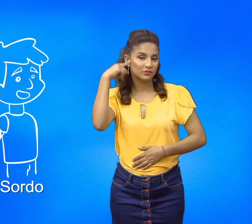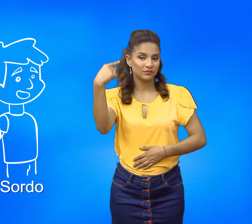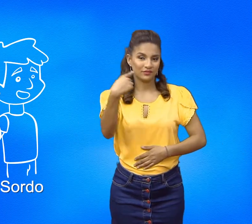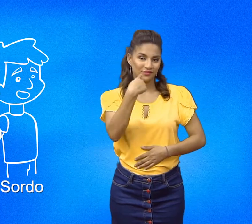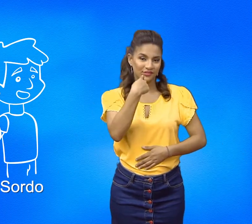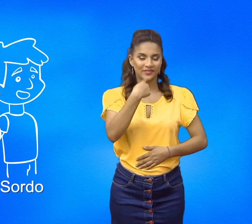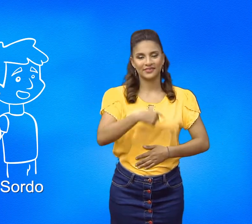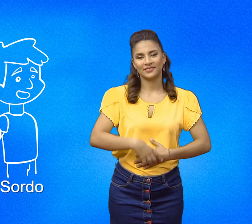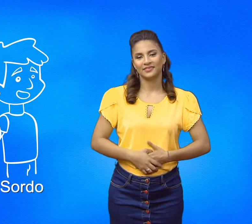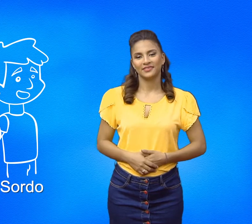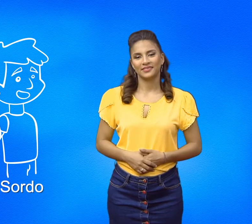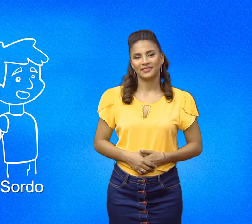sordo